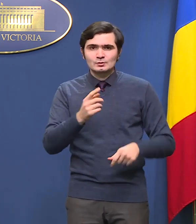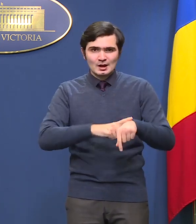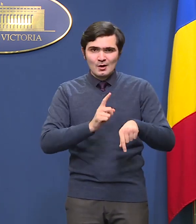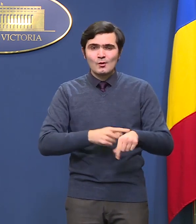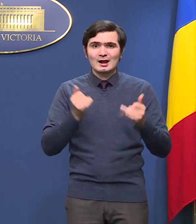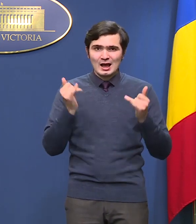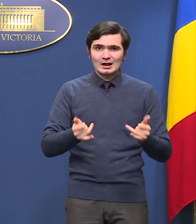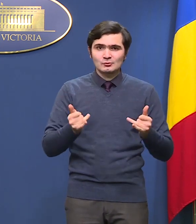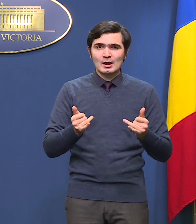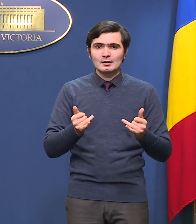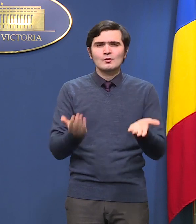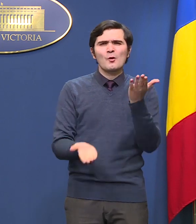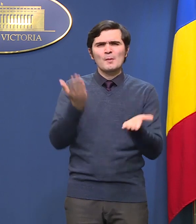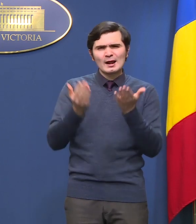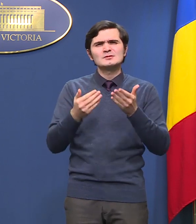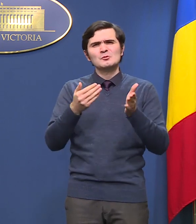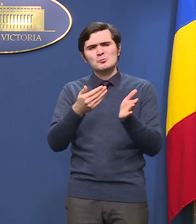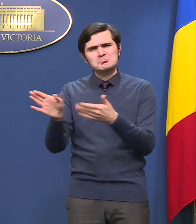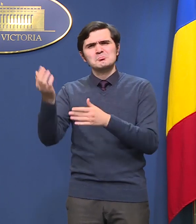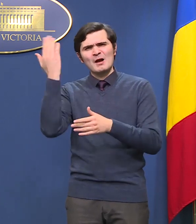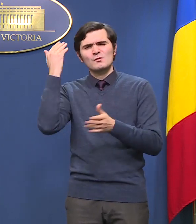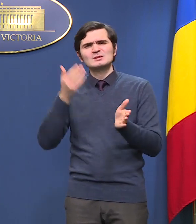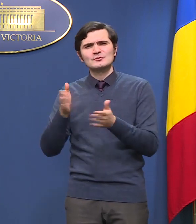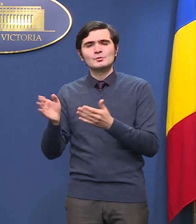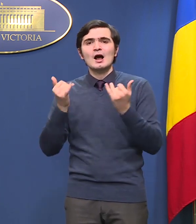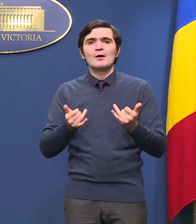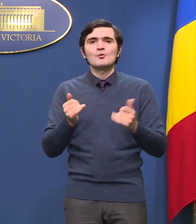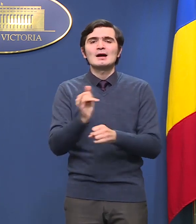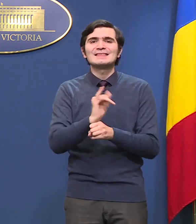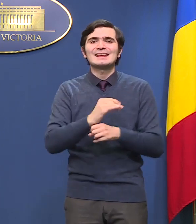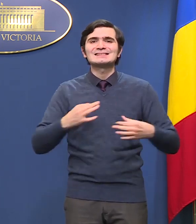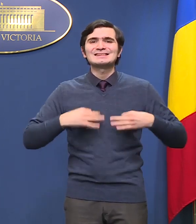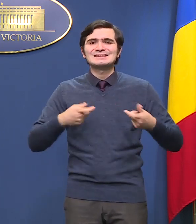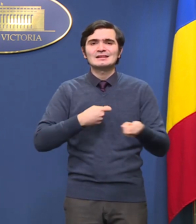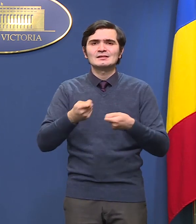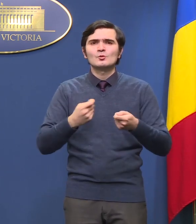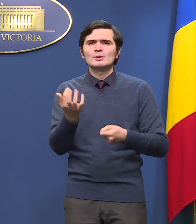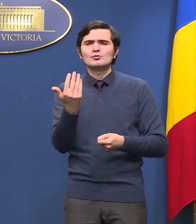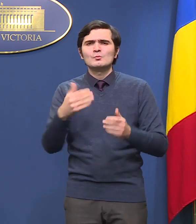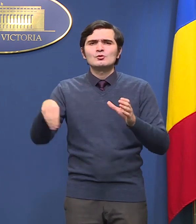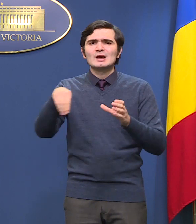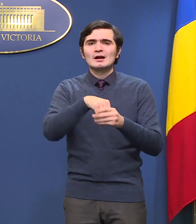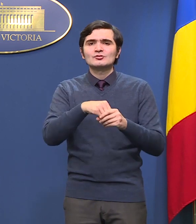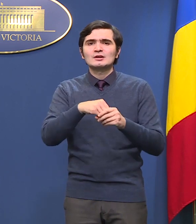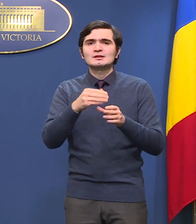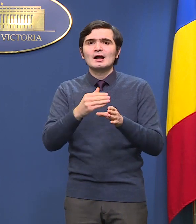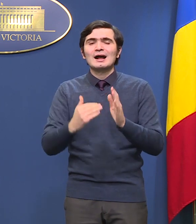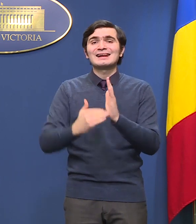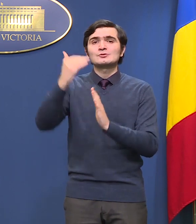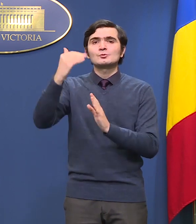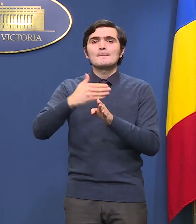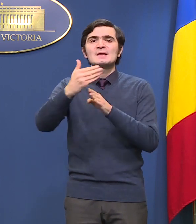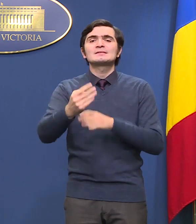efectivele inițiale, în direcțiile de sănătate publică, numărul de angajați au crescut cu peste 4.000 la nivel